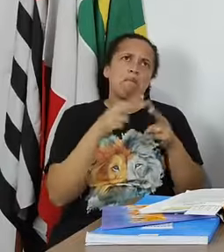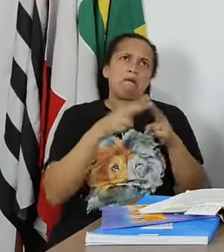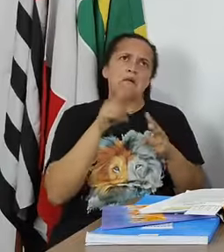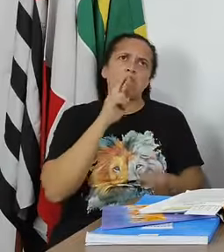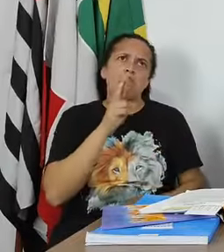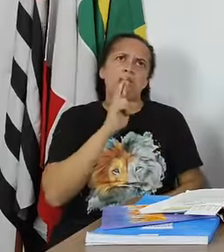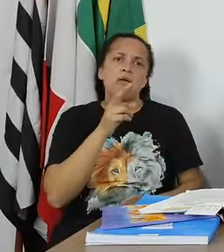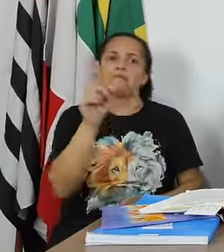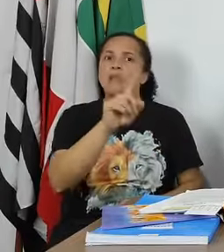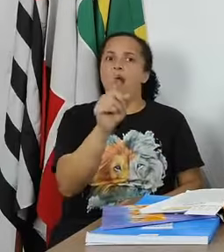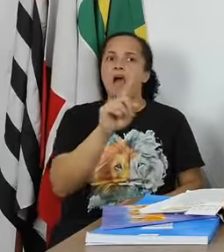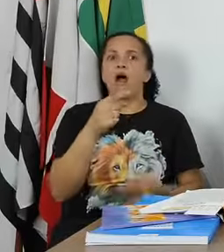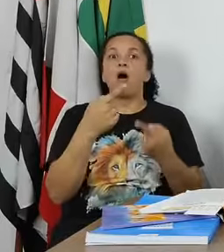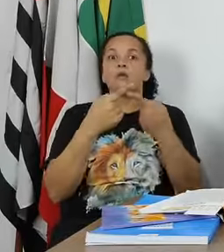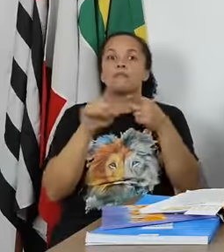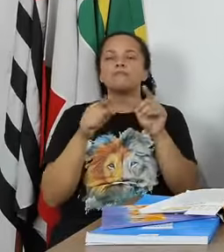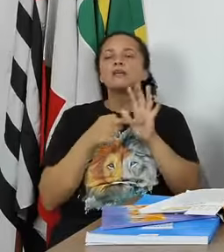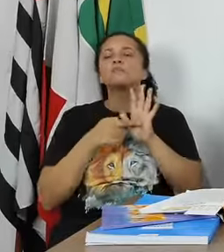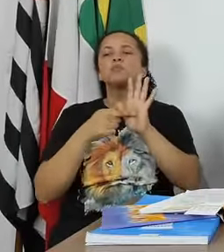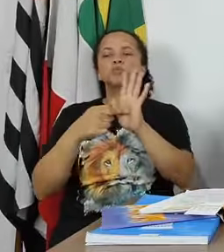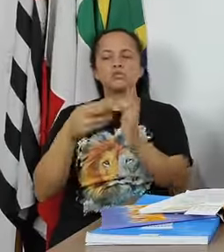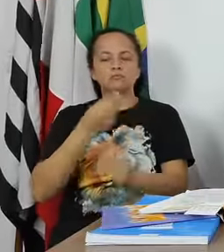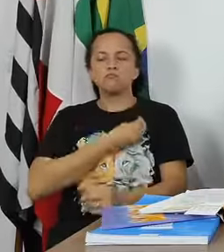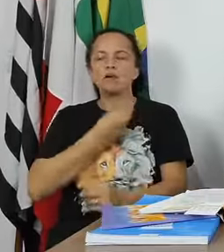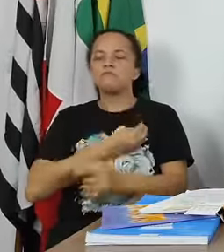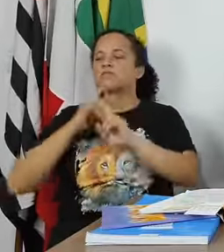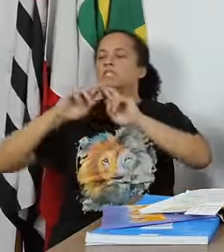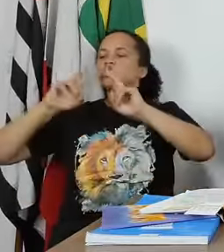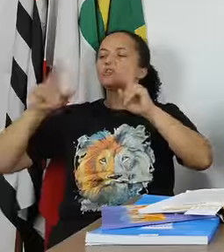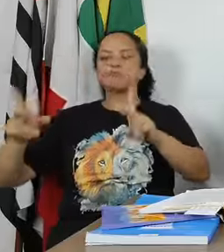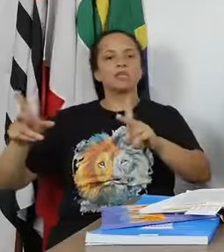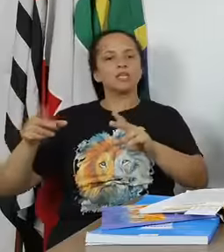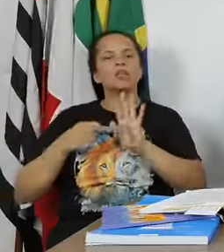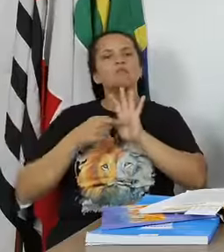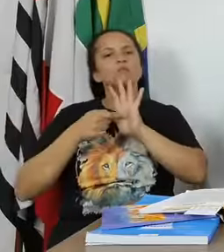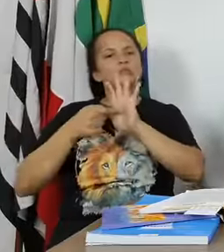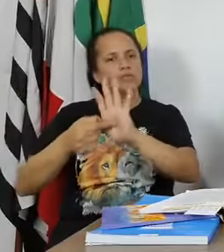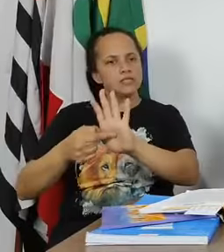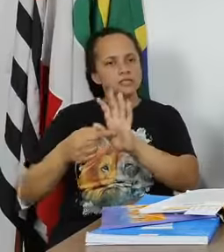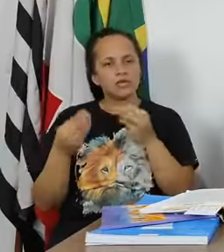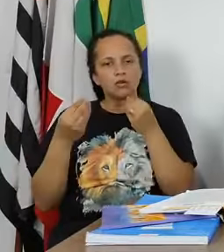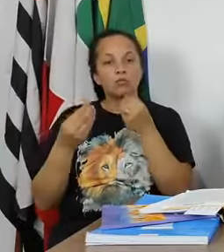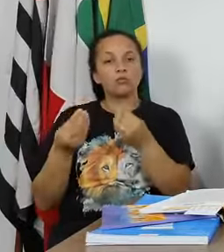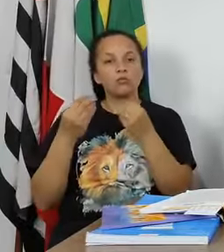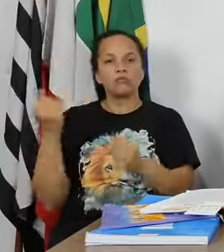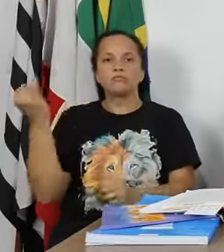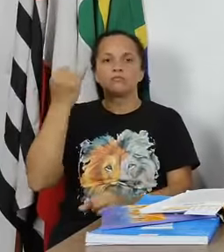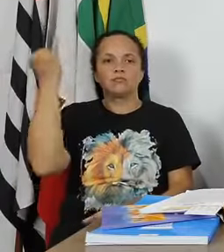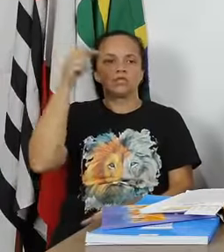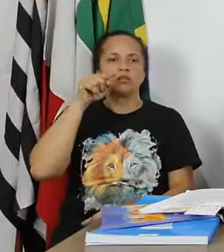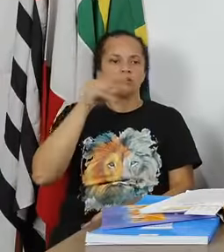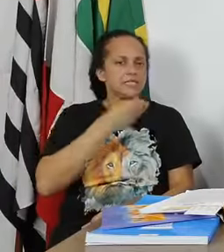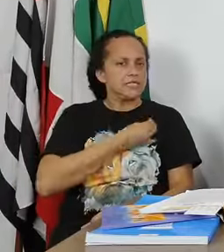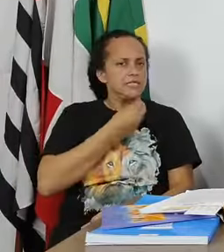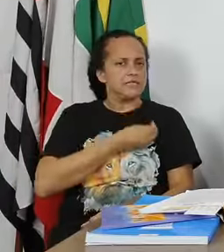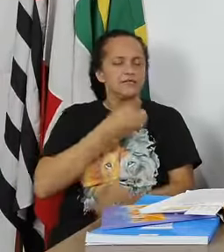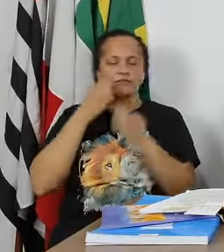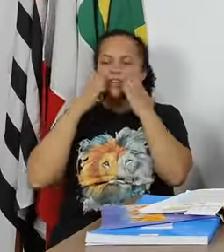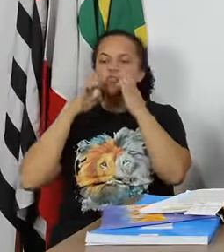vamos viver, testemunhar, nosso testemunho de vida, seguir o Evangelho. Isso vai chamar a atenção